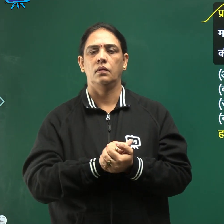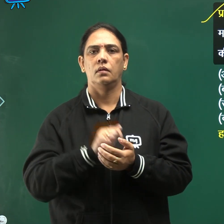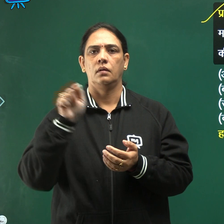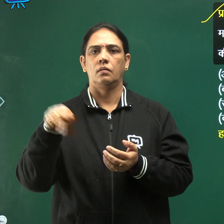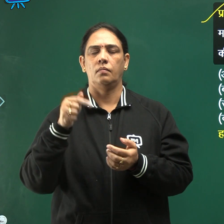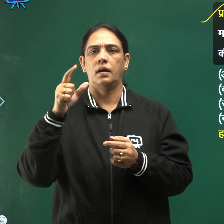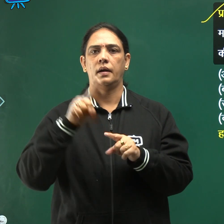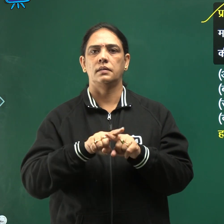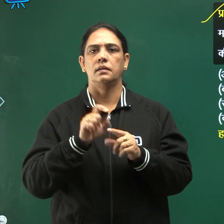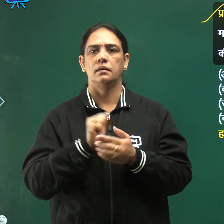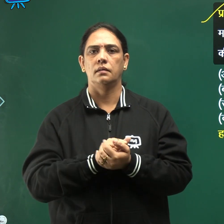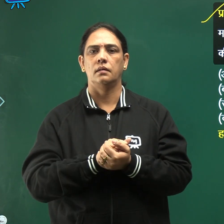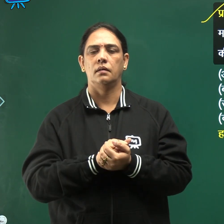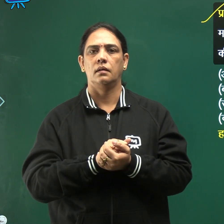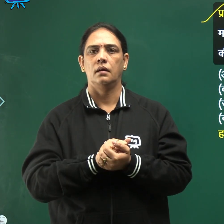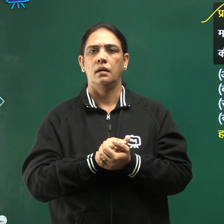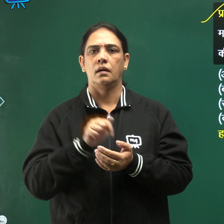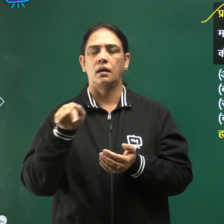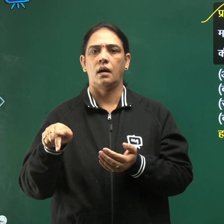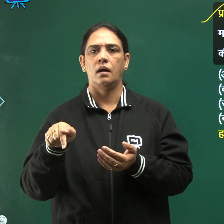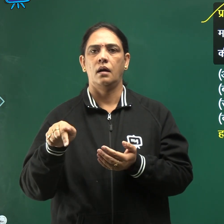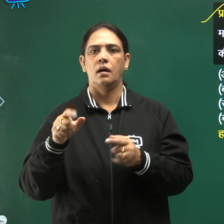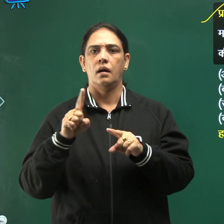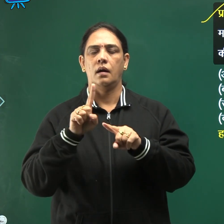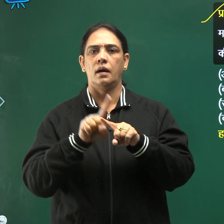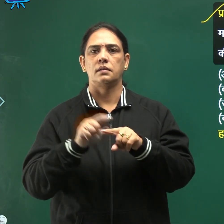9, x का माध्य